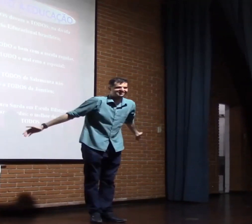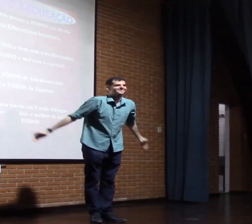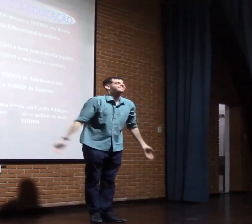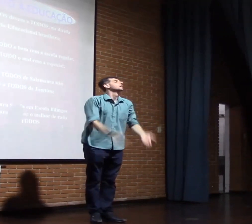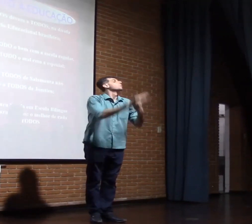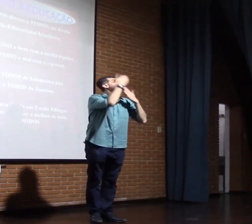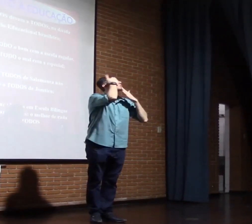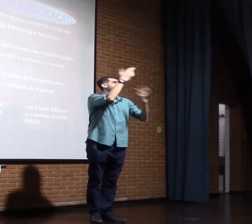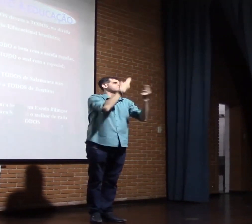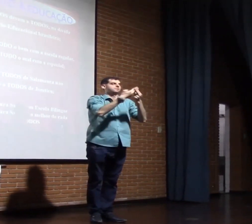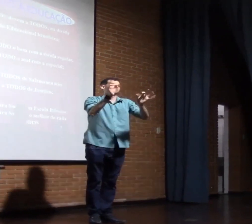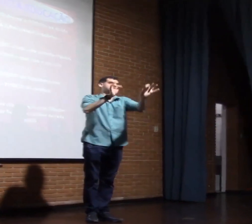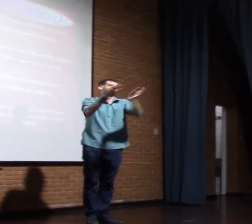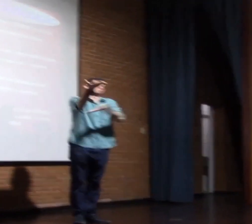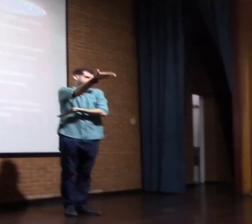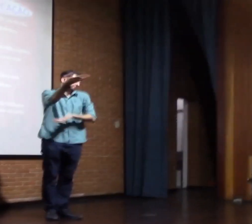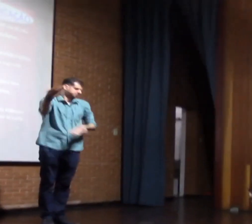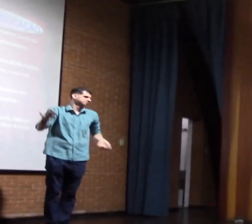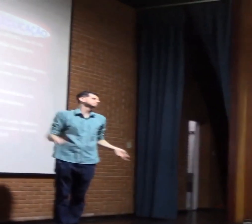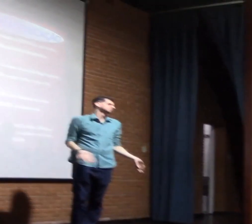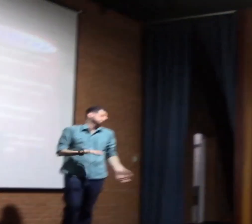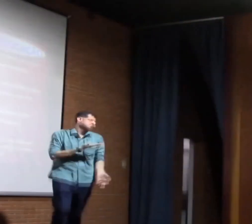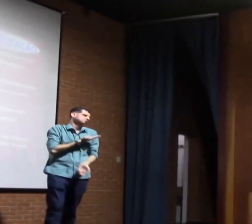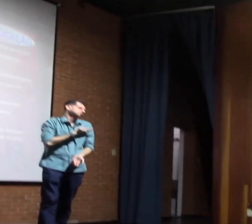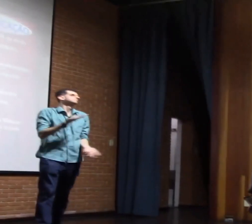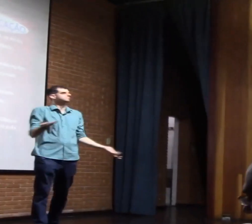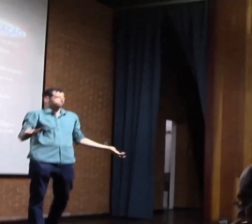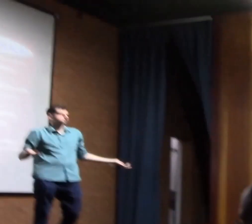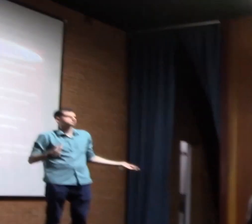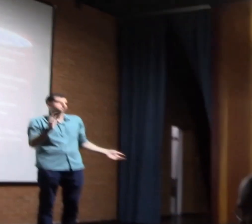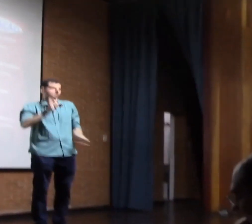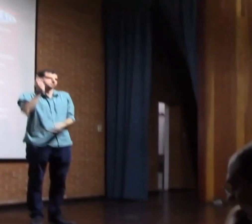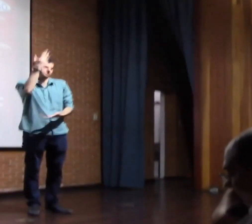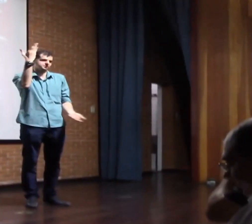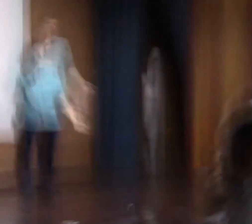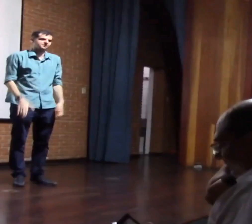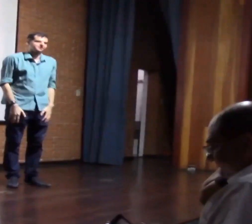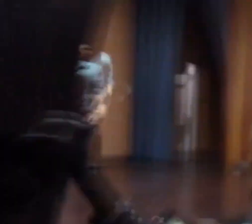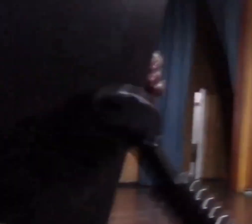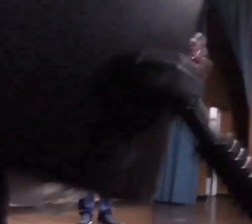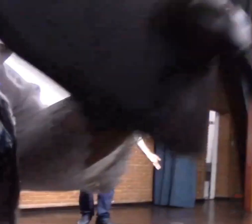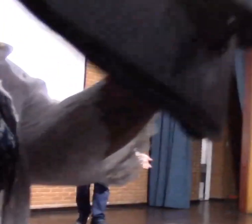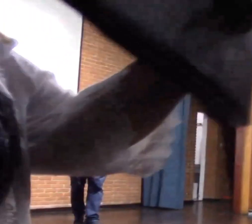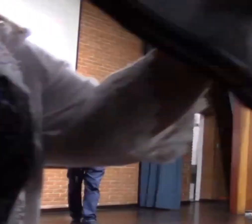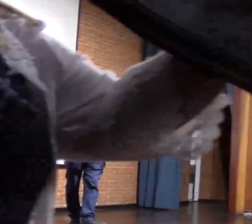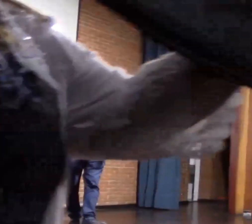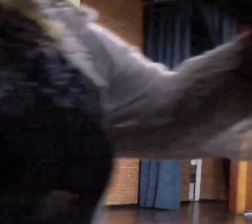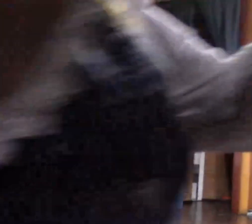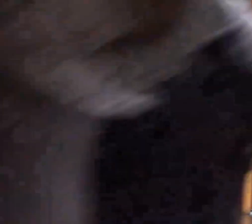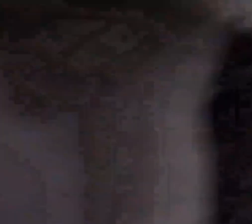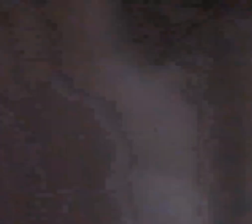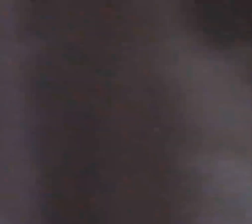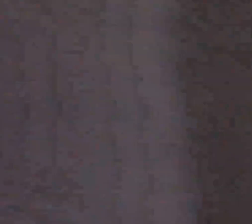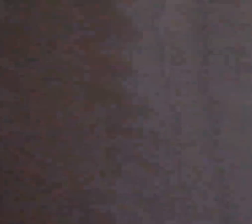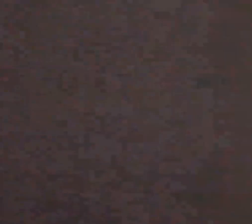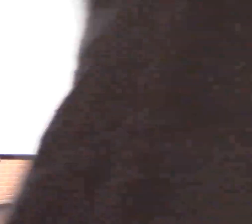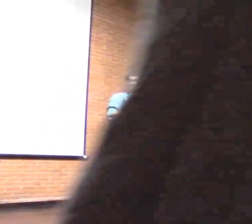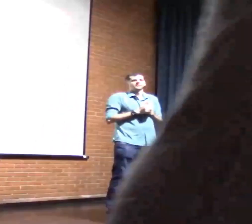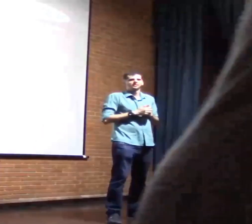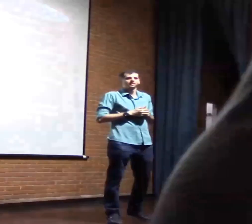lá? Obrigado pela paciência aí, por ter estendido aos amigos surdos. É realmente importante que eles estejam aqui, né? Aí eu